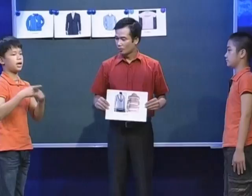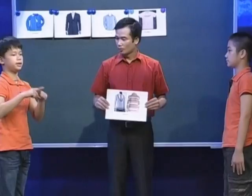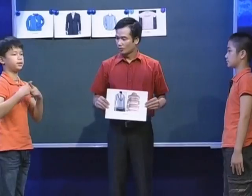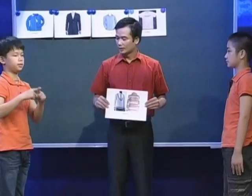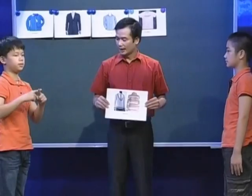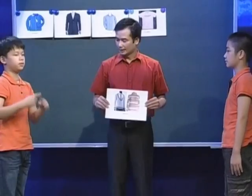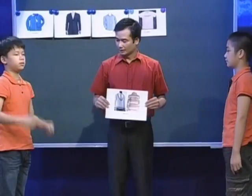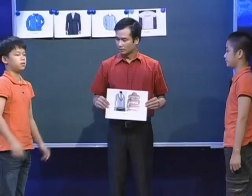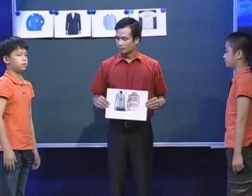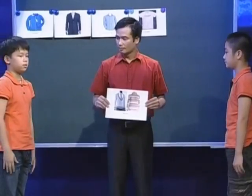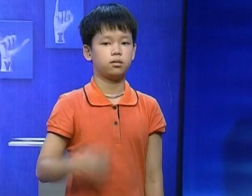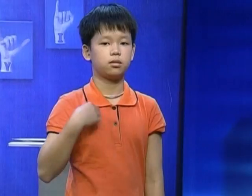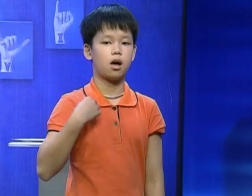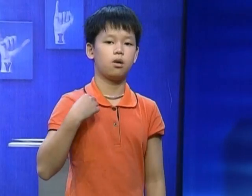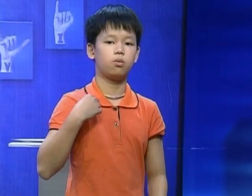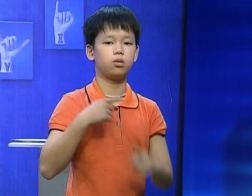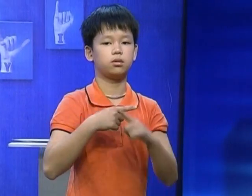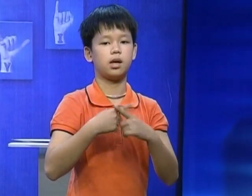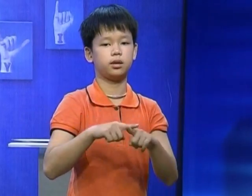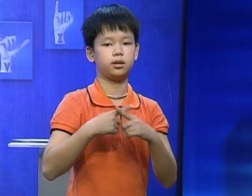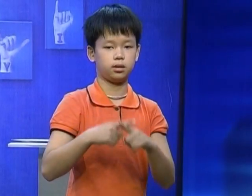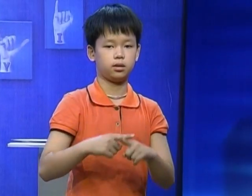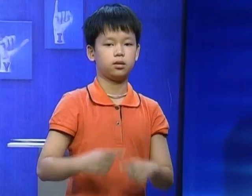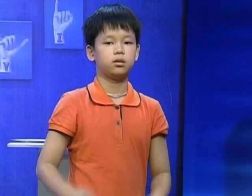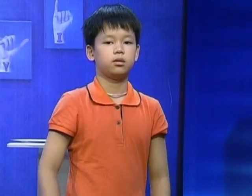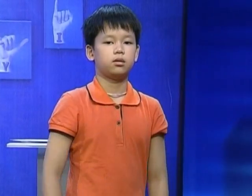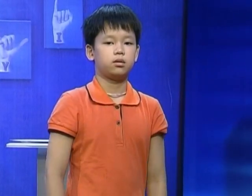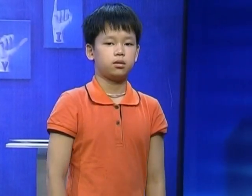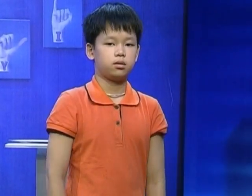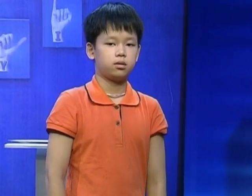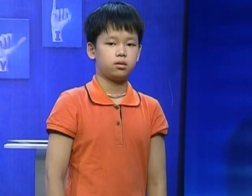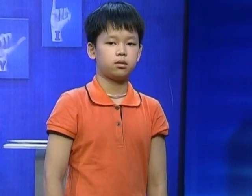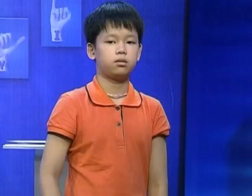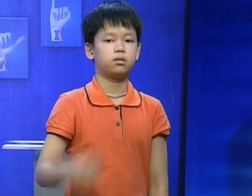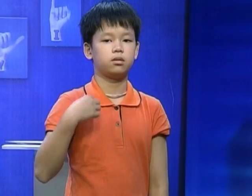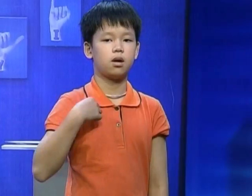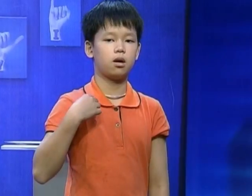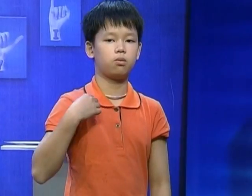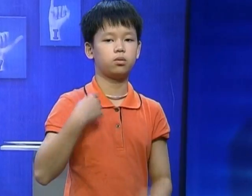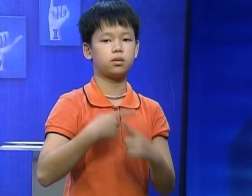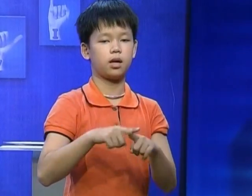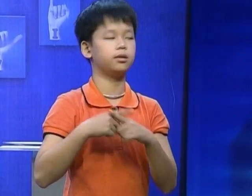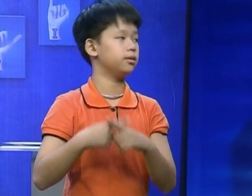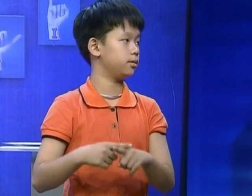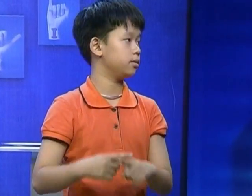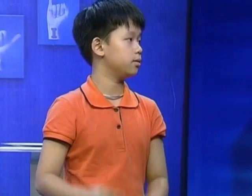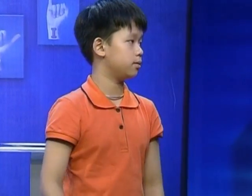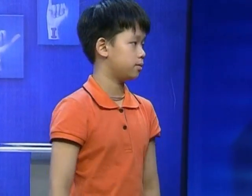À, đây là áo len. Bạn đang thực hành lại ký hiệu áo len đấy. Các em cùng ôn lại ký hiệu áo len với bạn